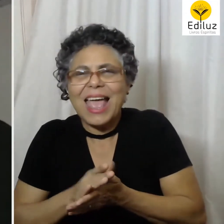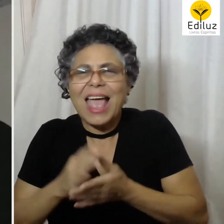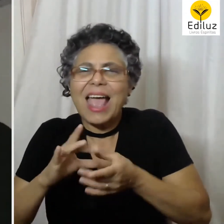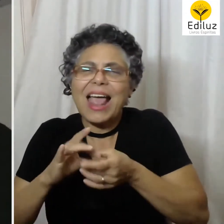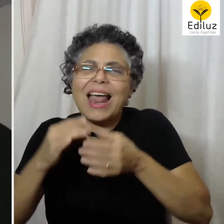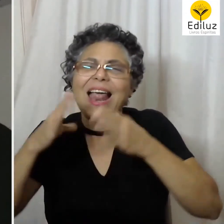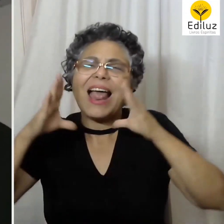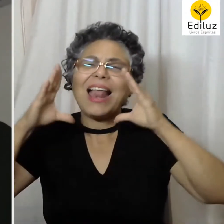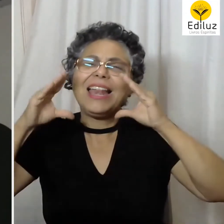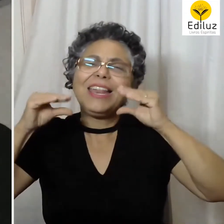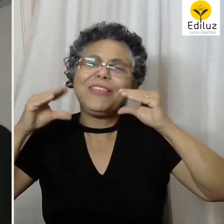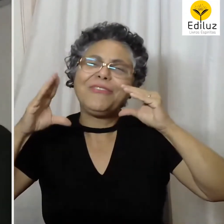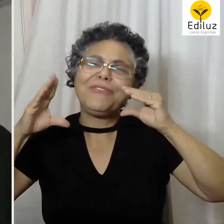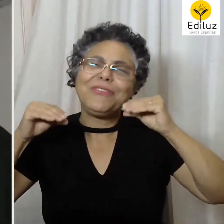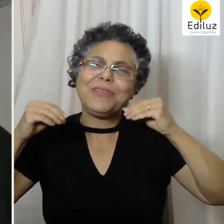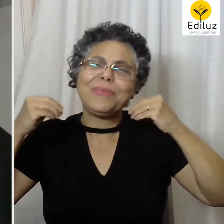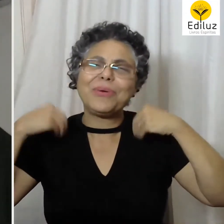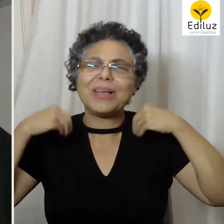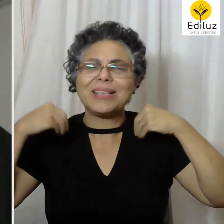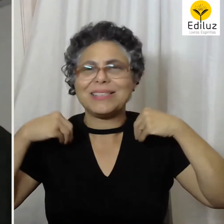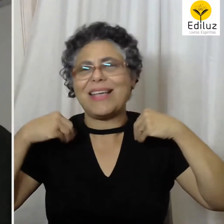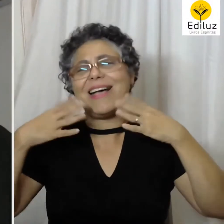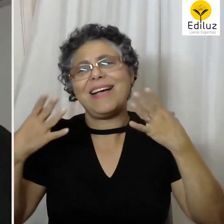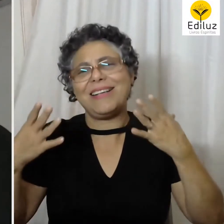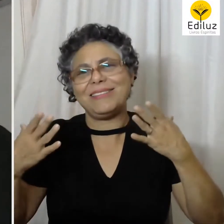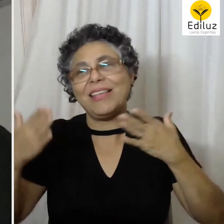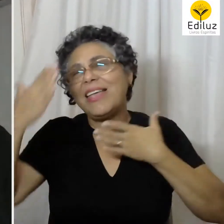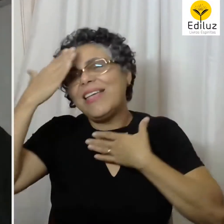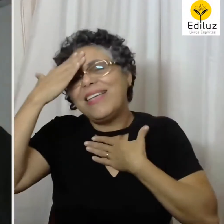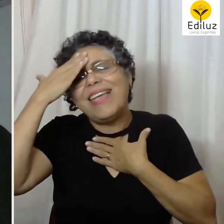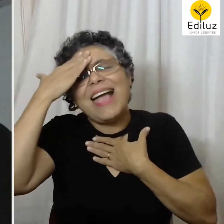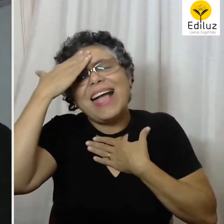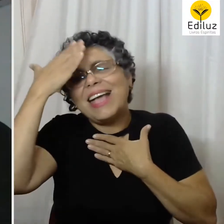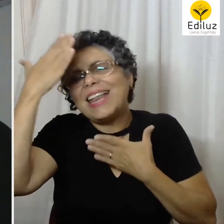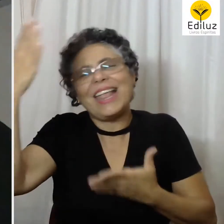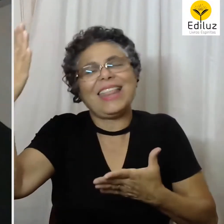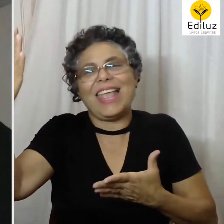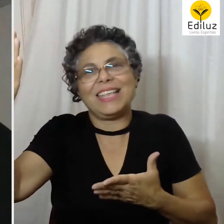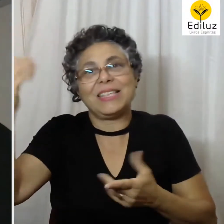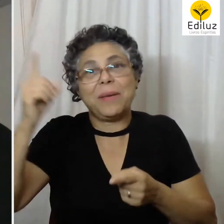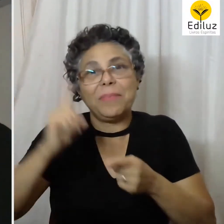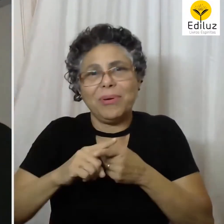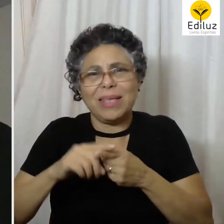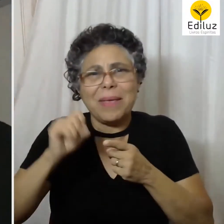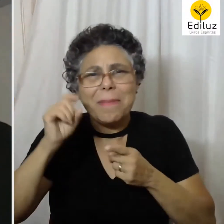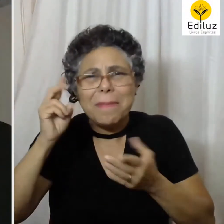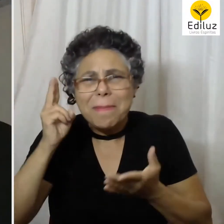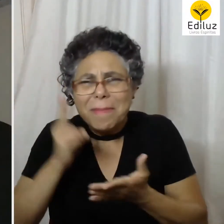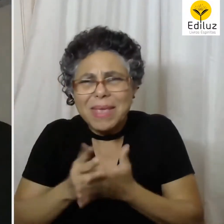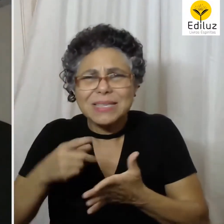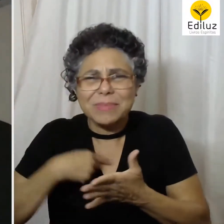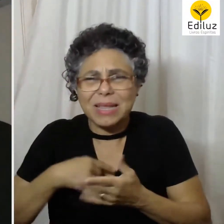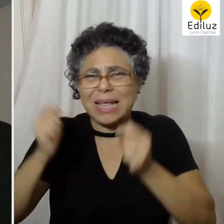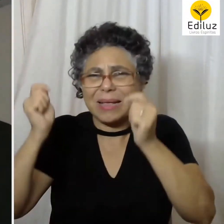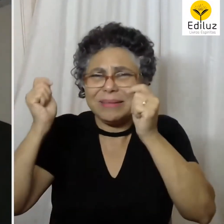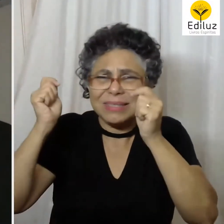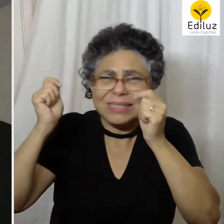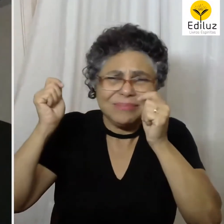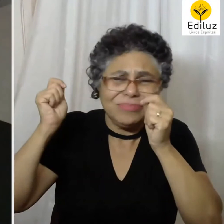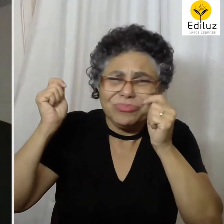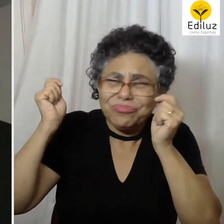pede ao Pai. E agradece, porque ainda que me veja incapaz, carente dos